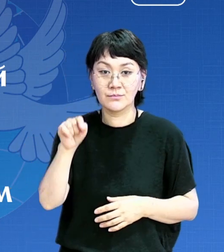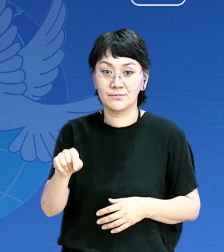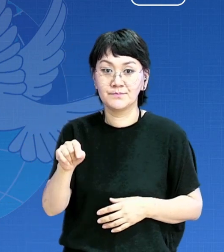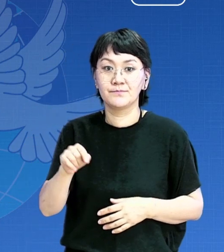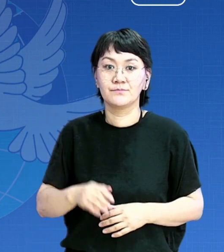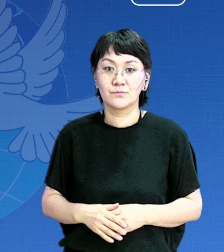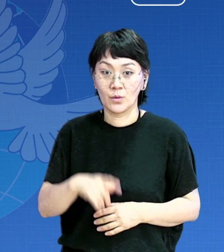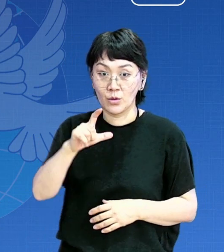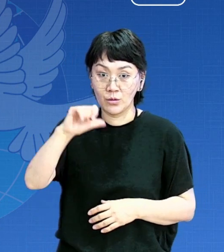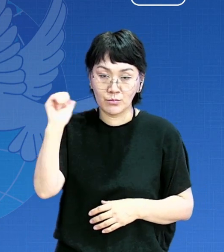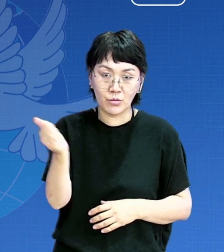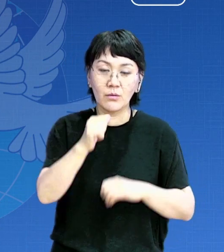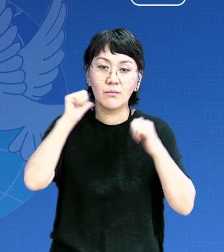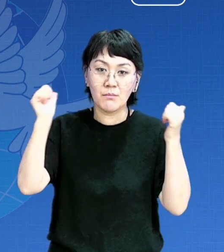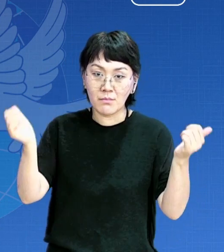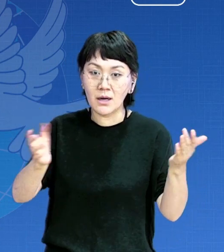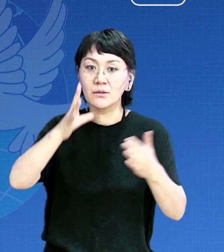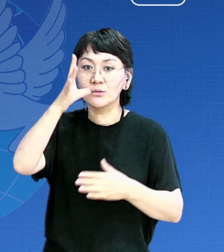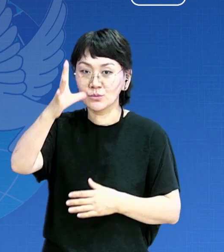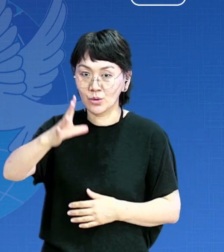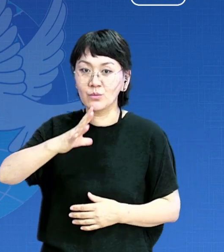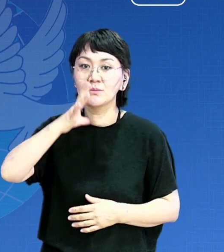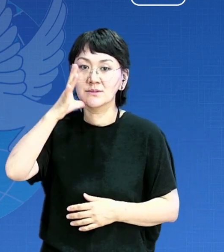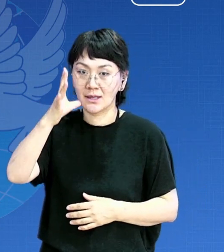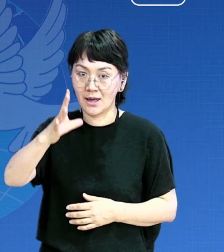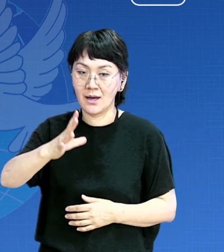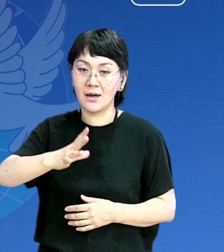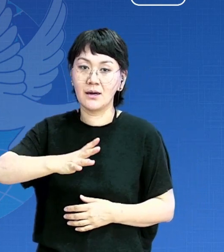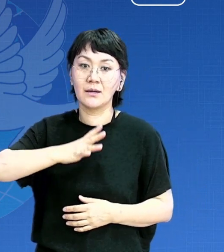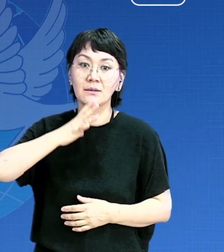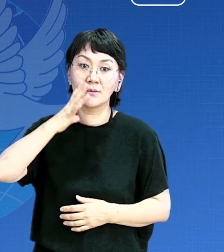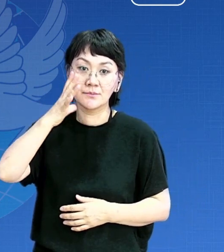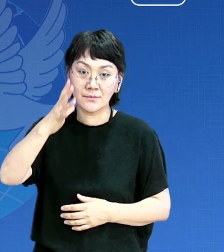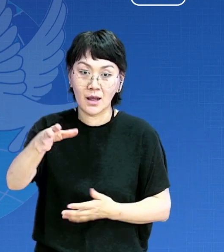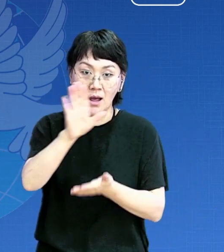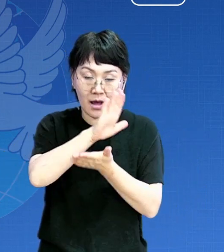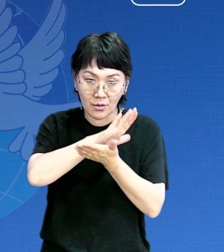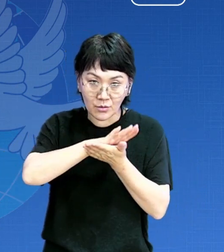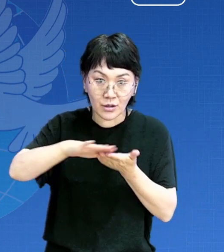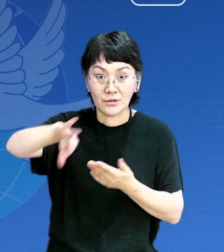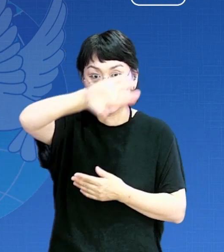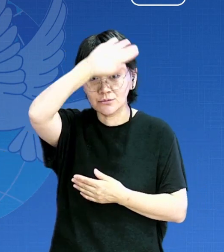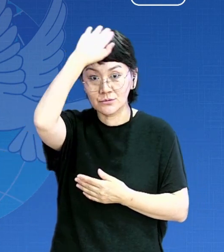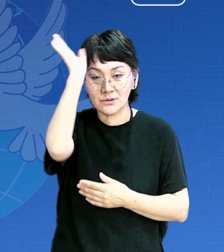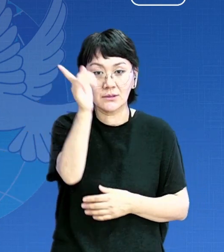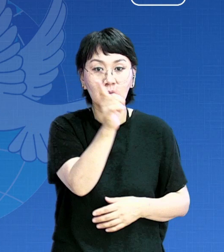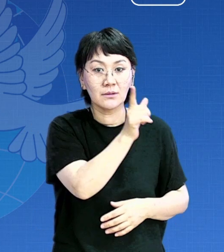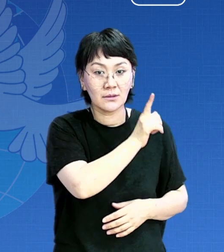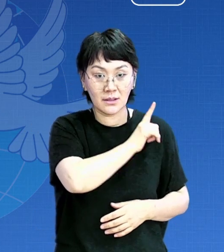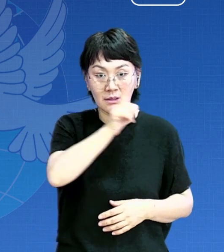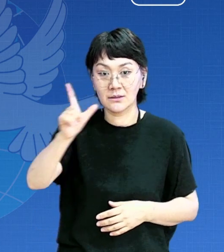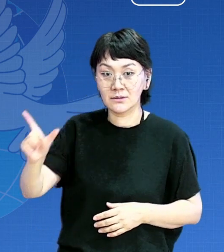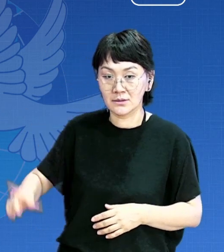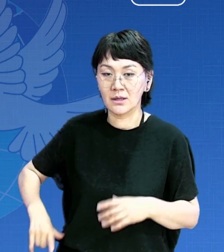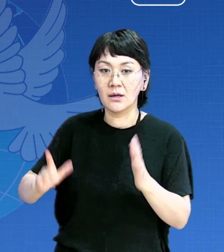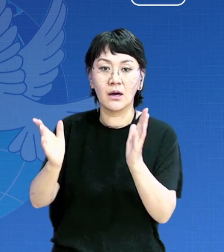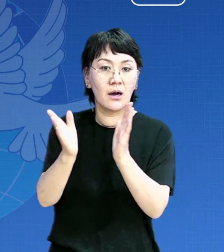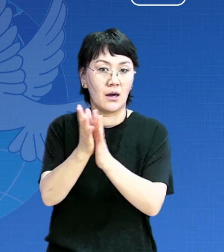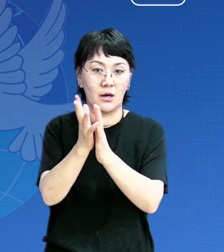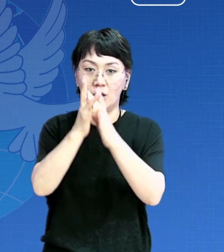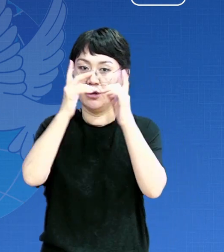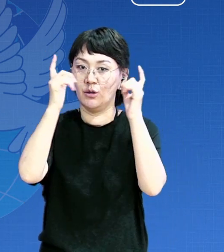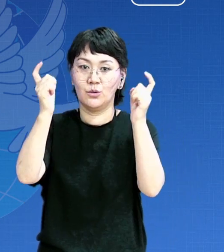юм Хүмүүм үхэн магтан дуулсхай Эрүн ошигч их